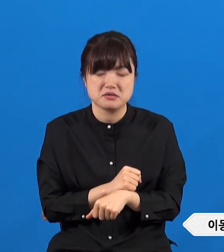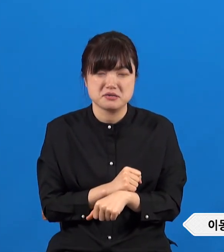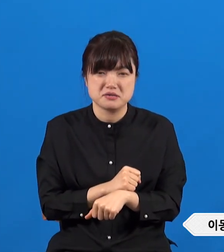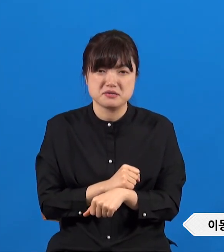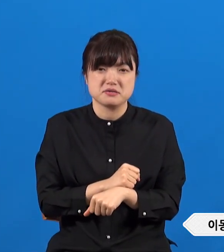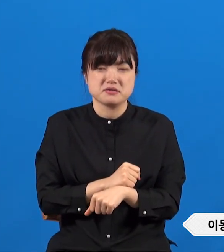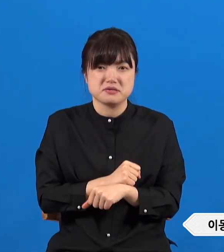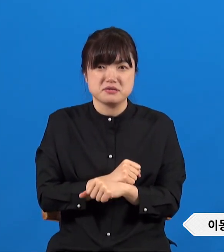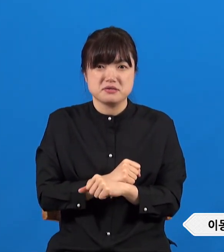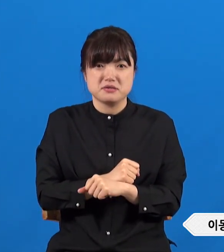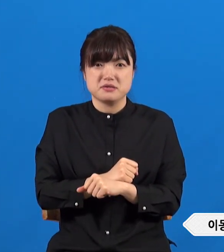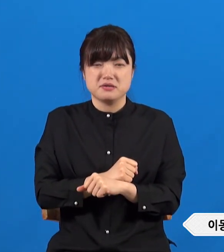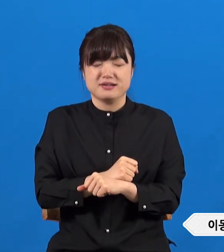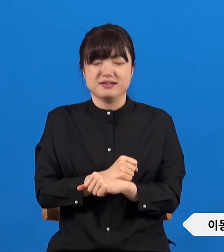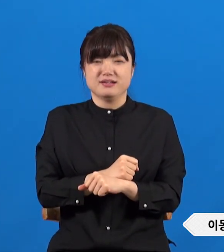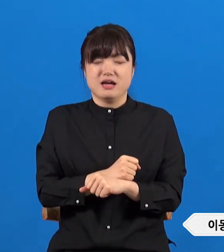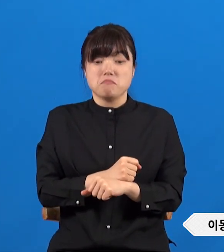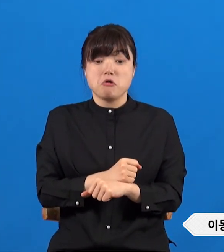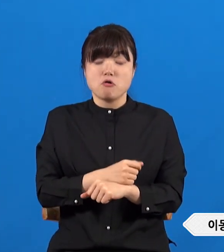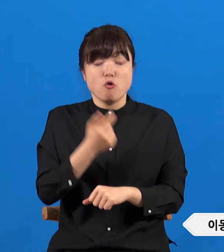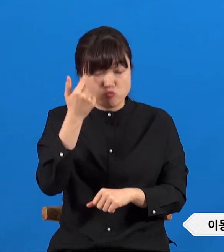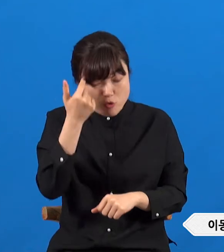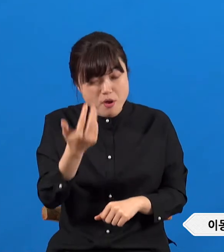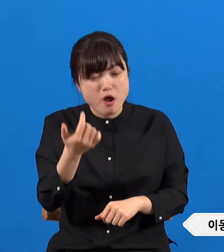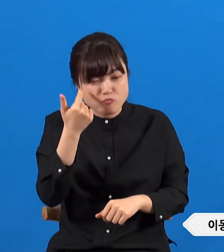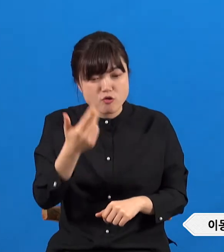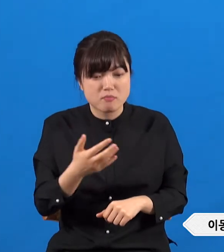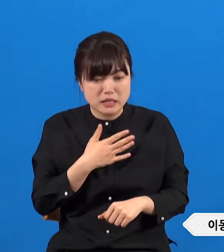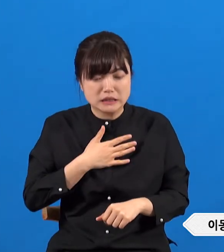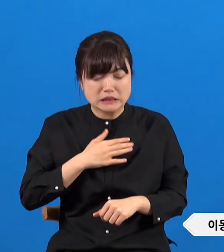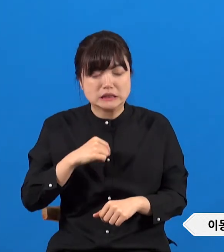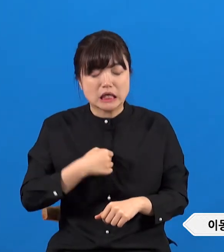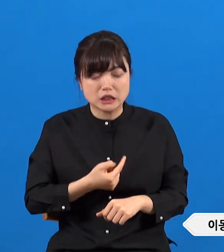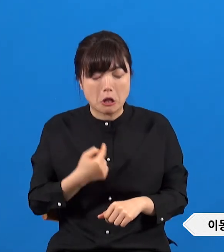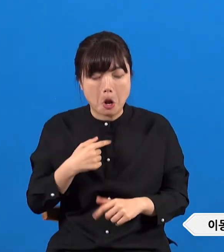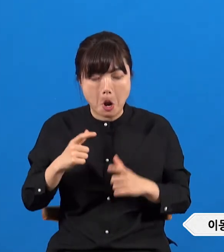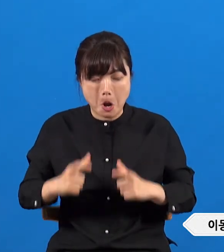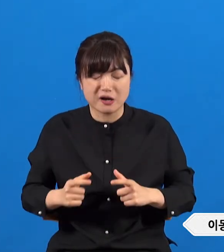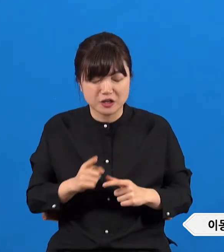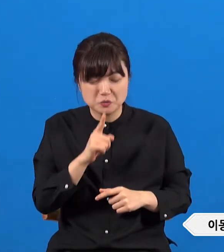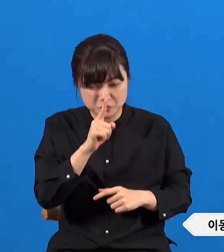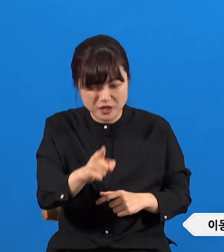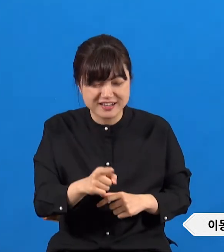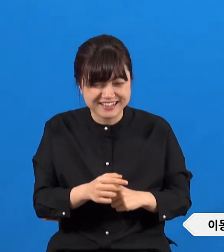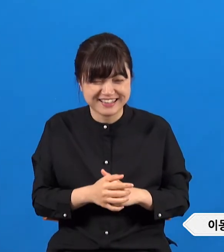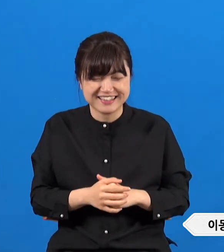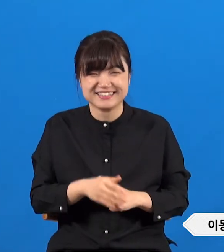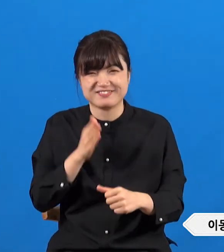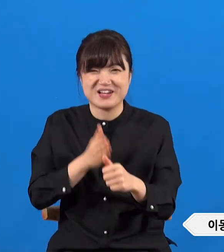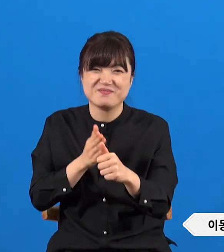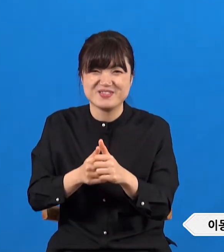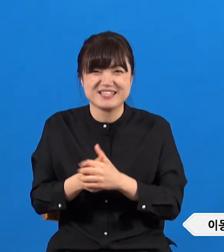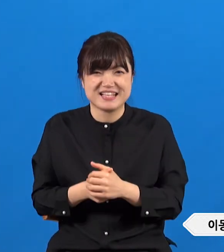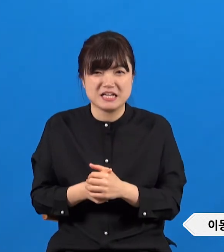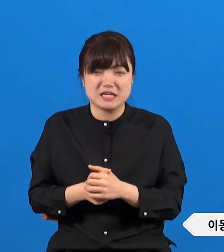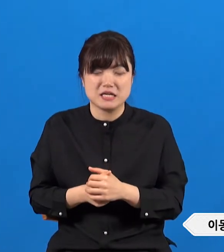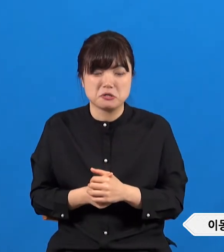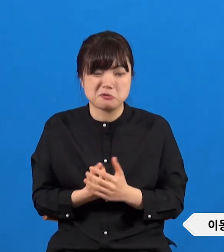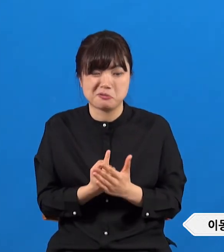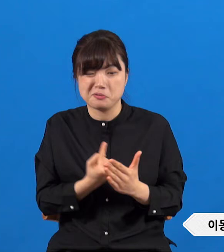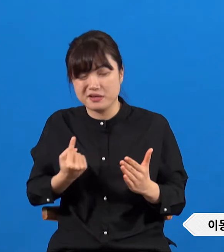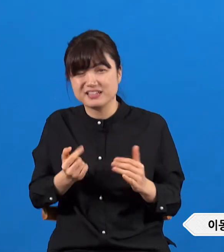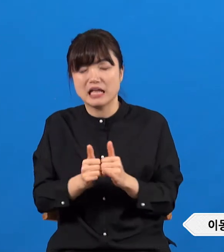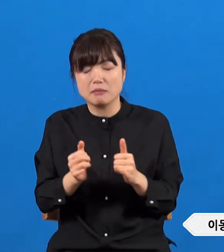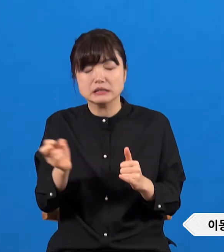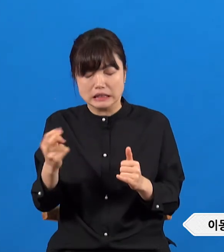다 이렇게 부스를 만들고 있으니까 거기 가서 자진해서 신고하고 자수하고 광명 찾고, 목장에 안 나왔던